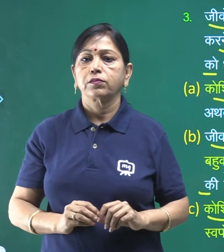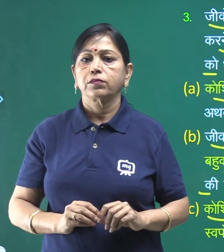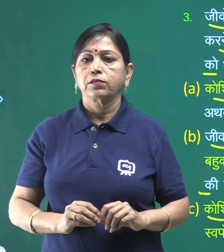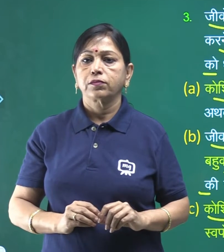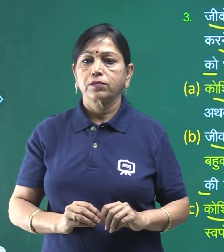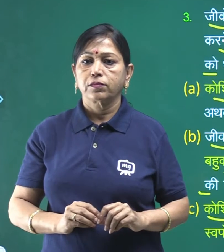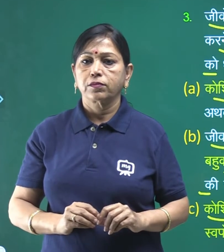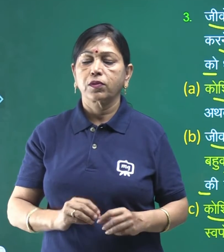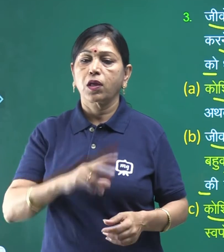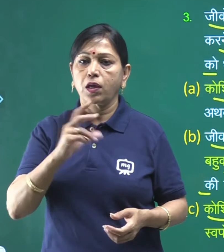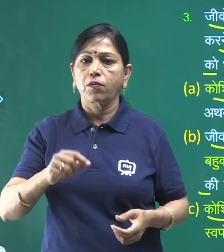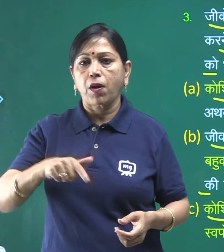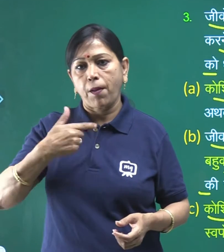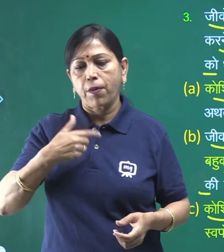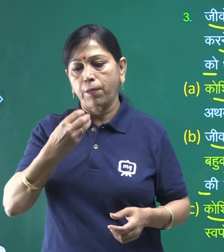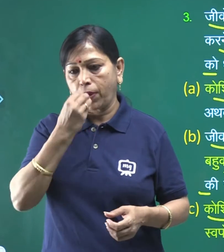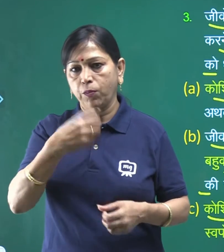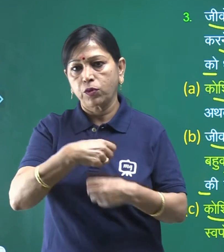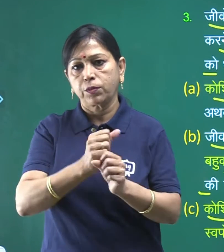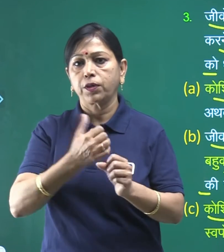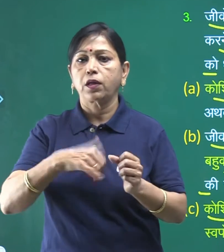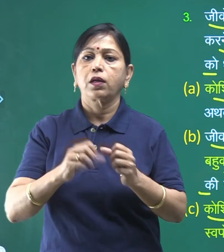तथा स्वपोषण की क्षमता।